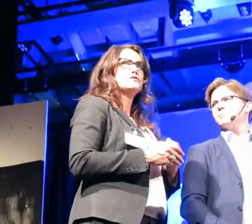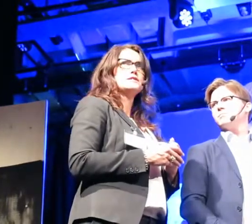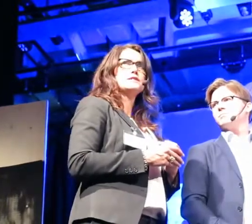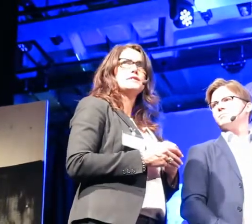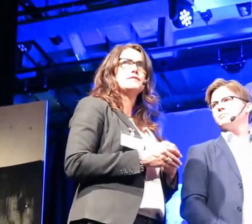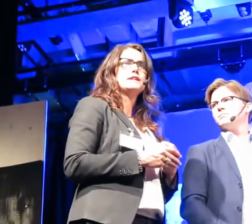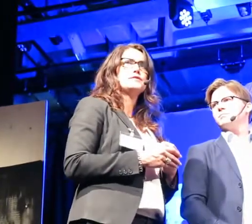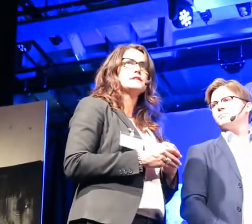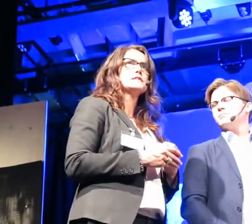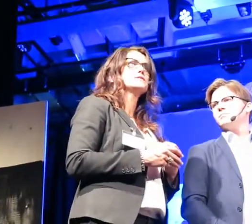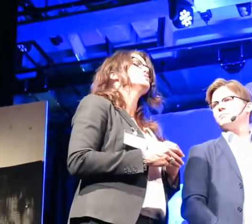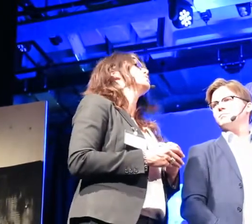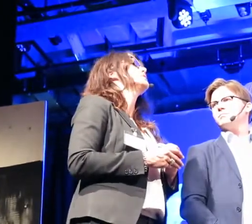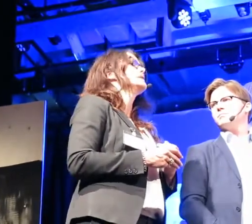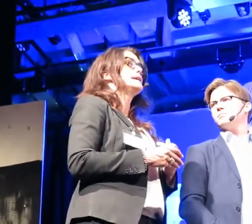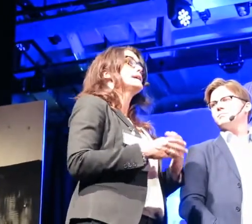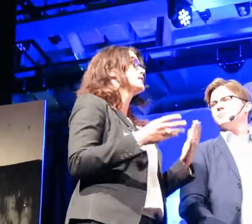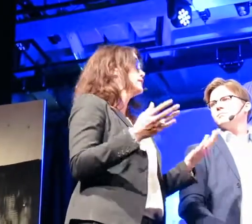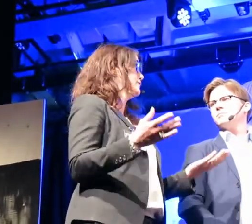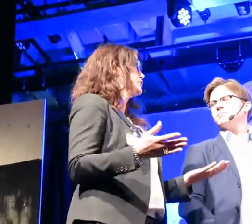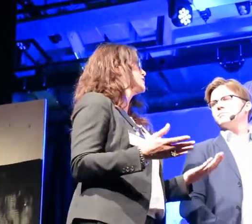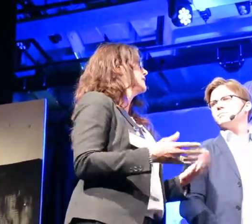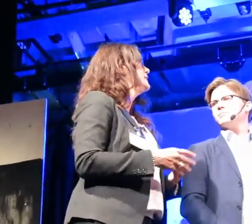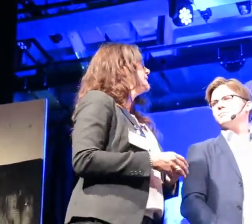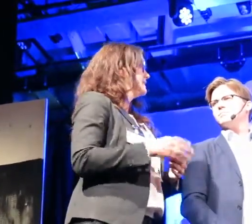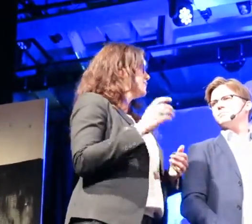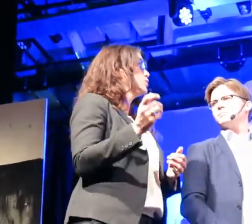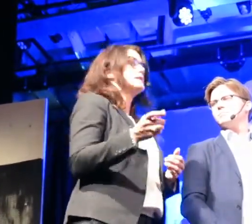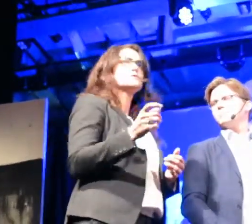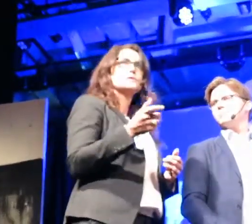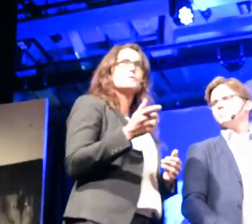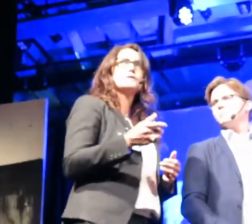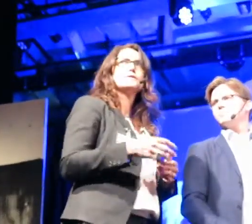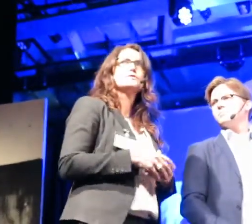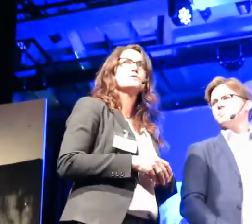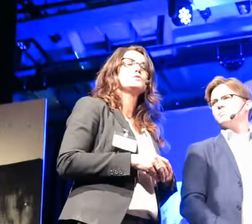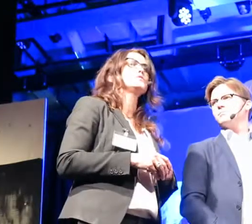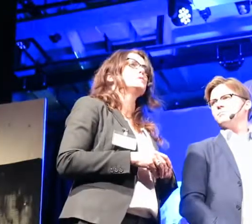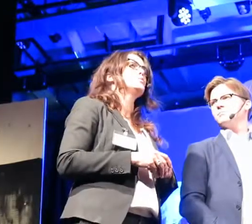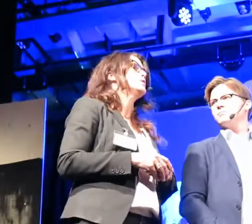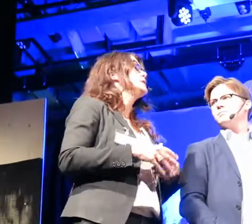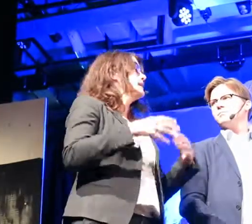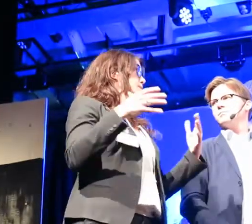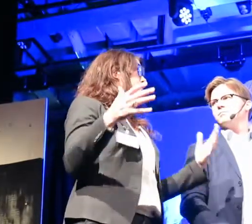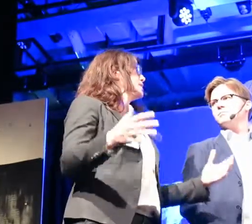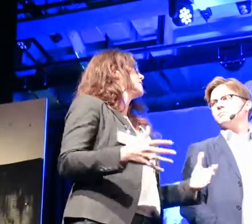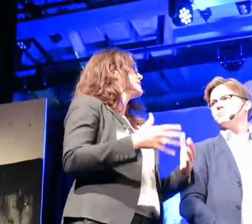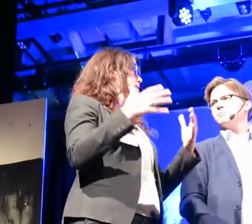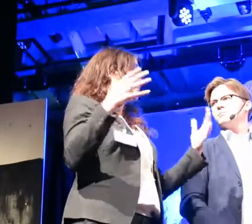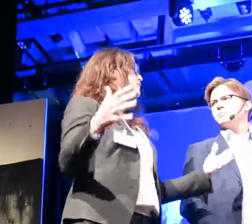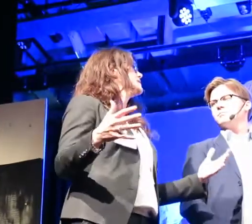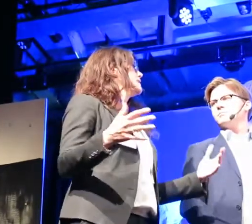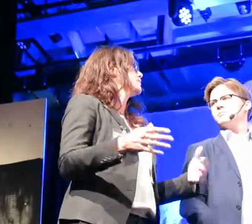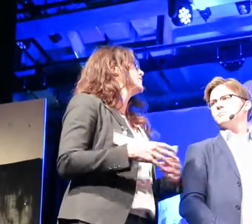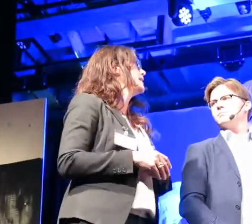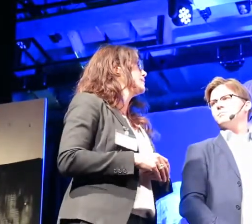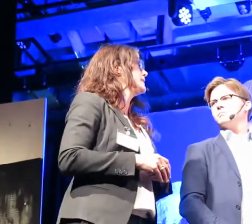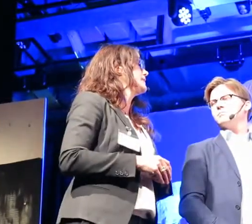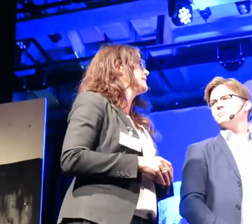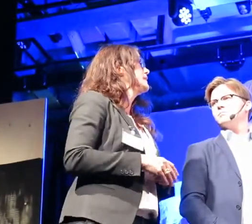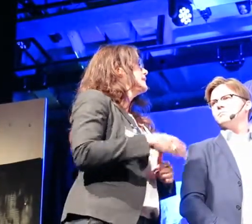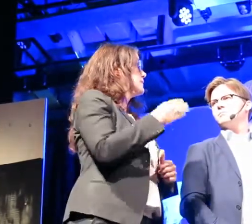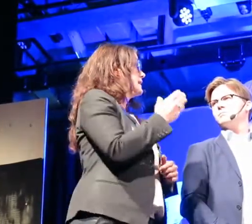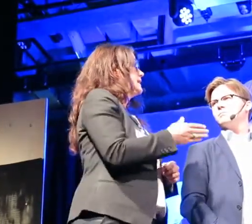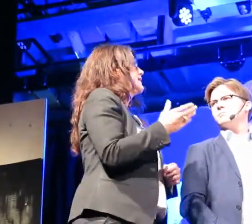första fossilfria välfärdsnation, eller en av de första. Det målet går naturligtvis att skruva på när man börjar se på hur vi ska nå